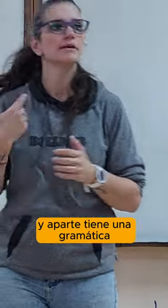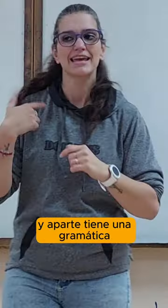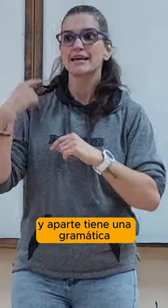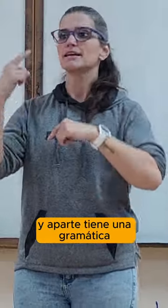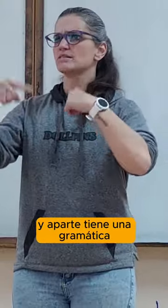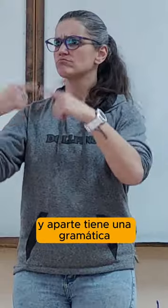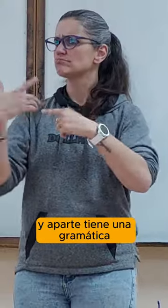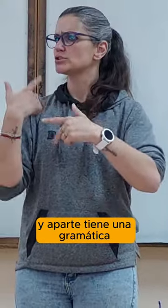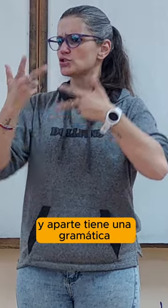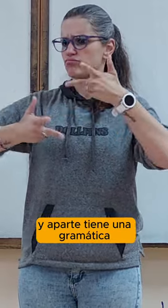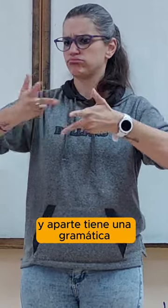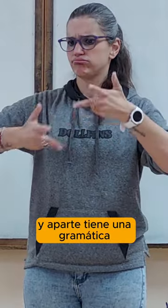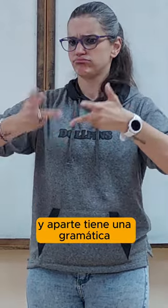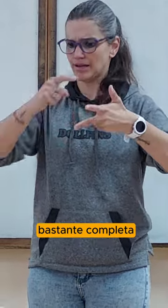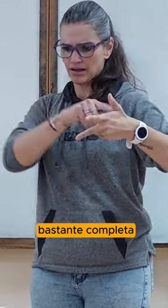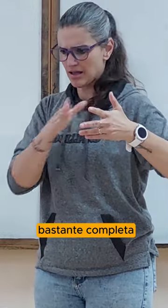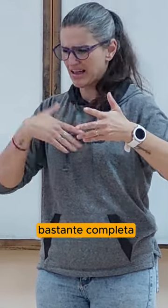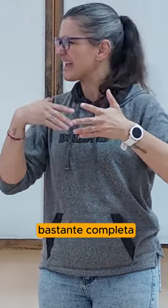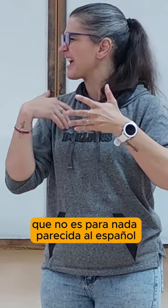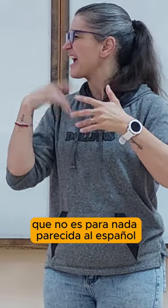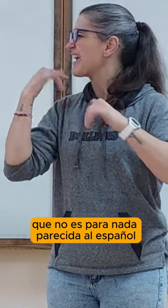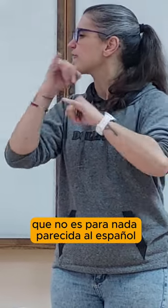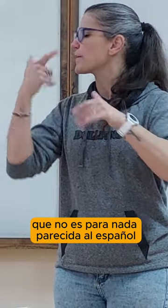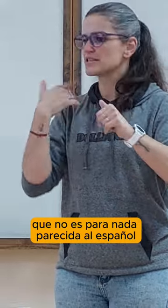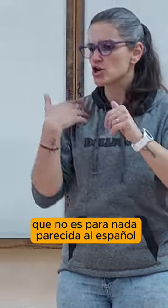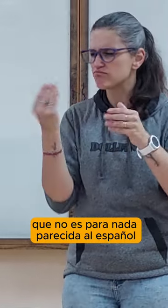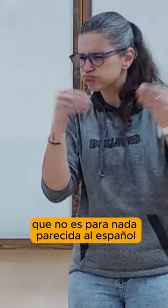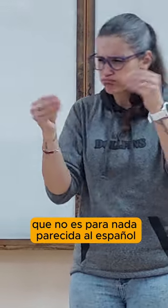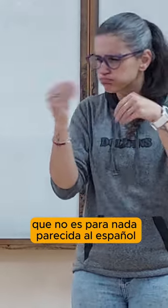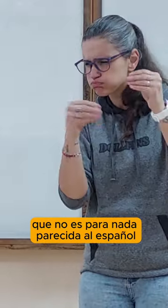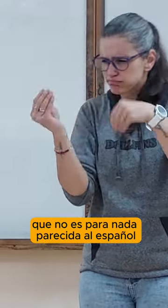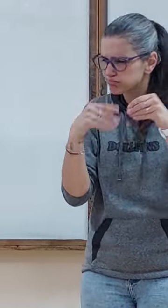Y aparte tiene una gramática bastante compleja, que no es para nada parecida al español.